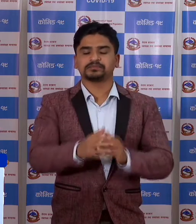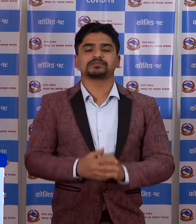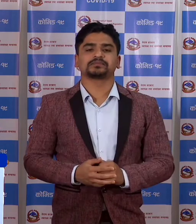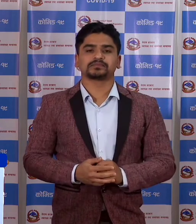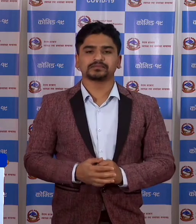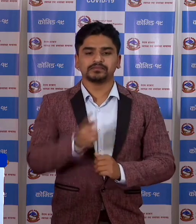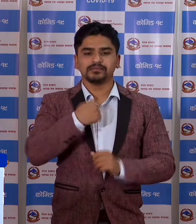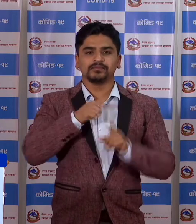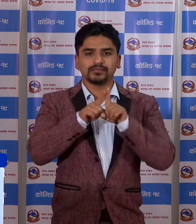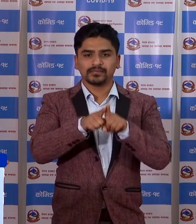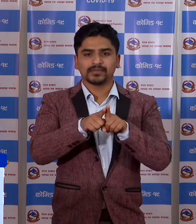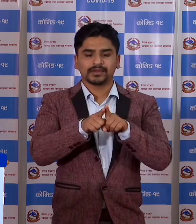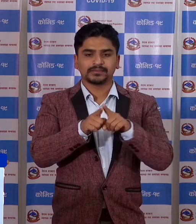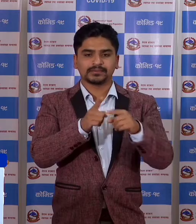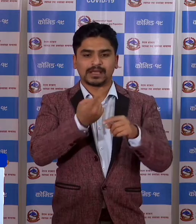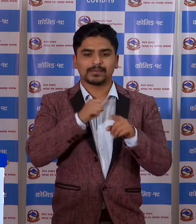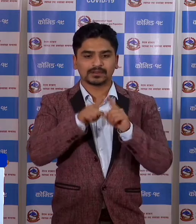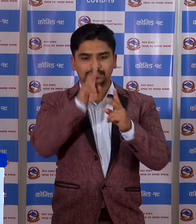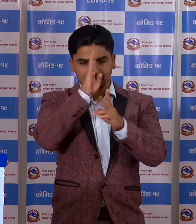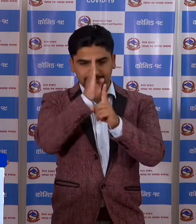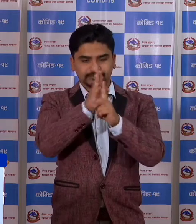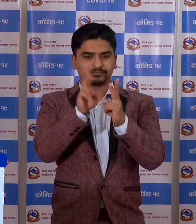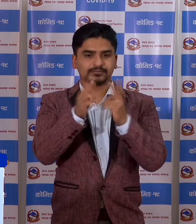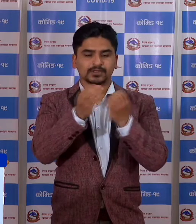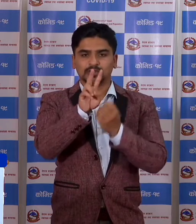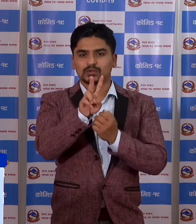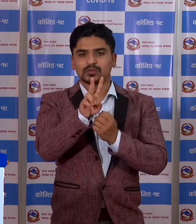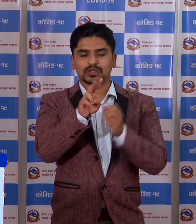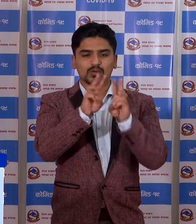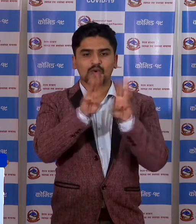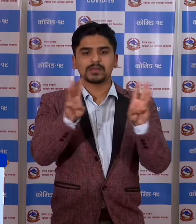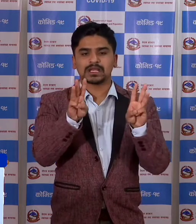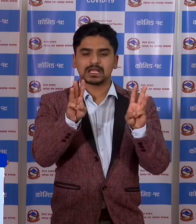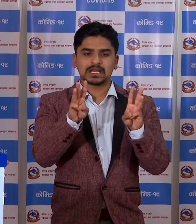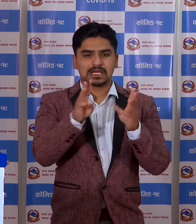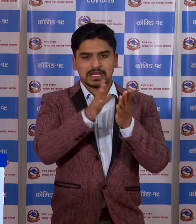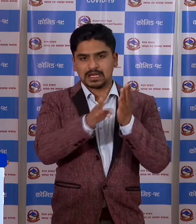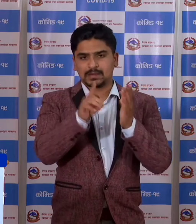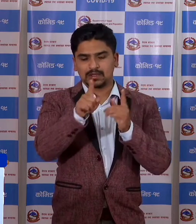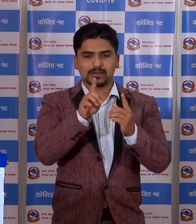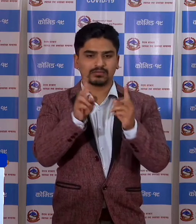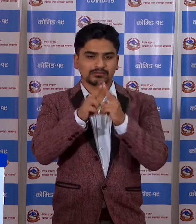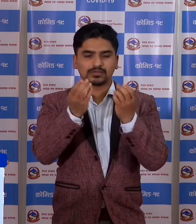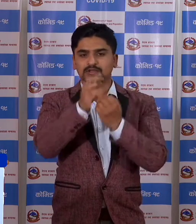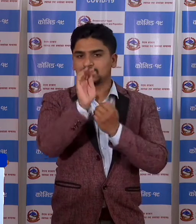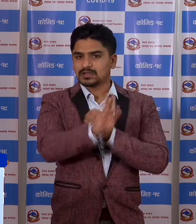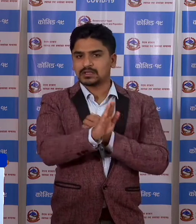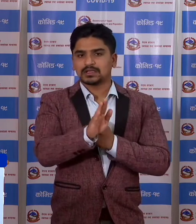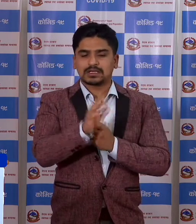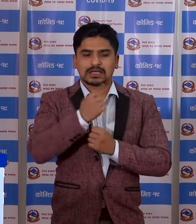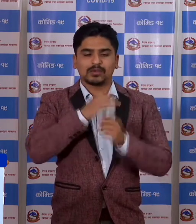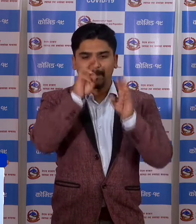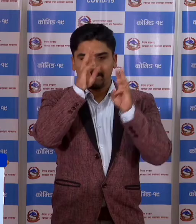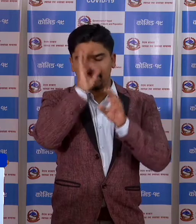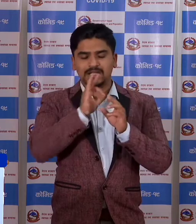छ। हामीसँग यहाँहरू जोडिने 2 वेबसाइटका मार्फत यहाँहरू जोडिन सक्नुहुन्छ।